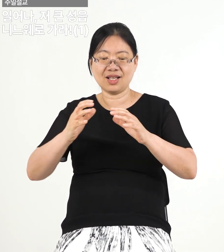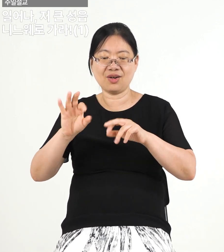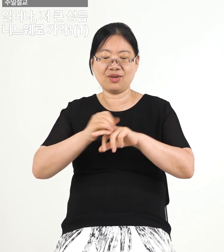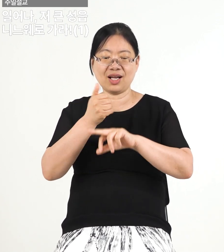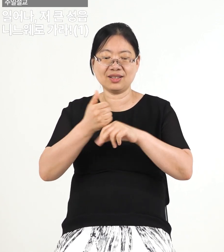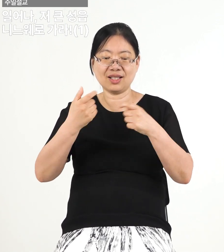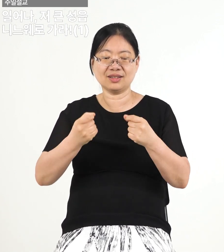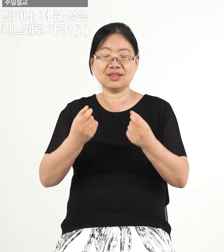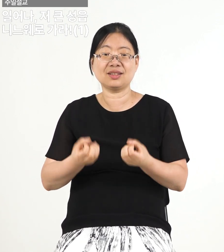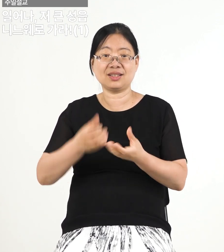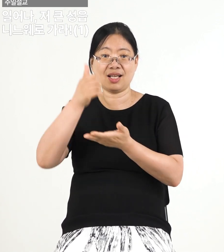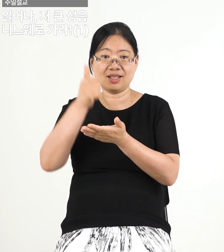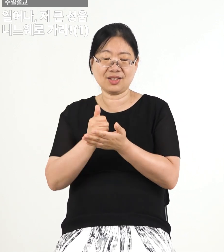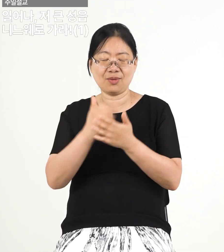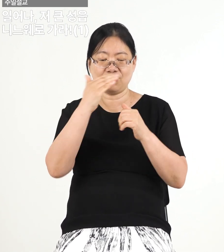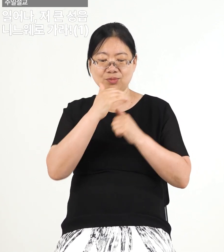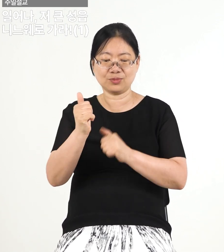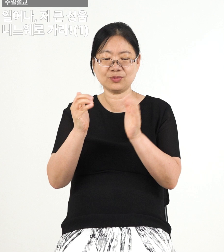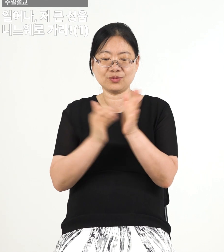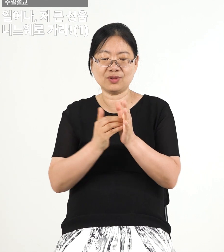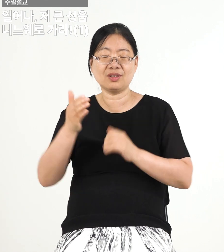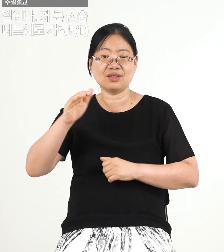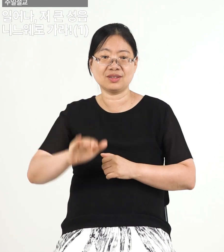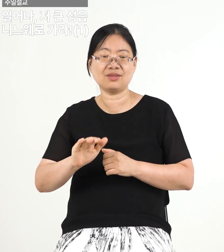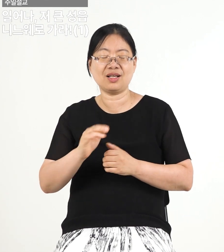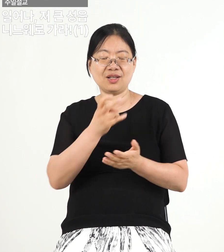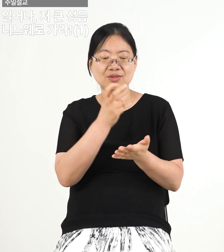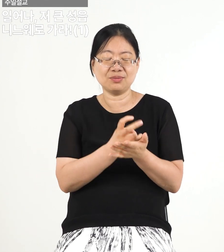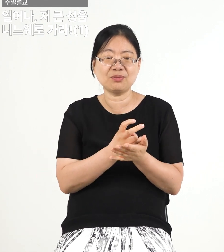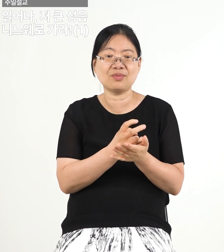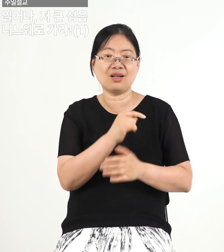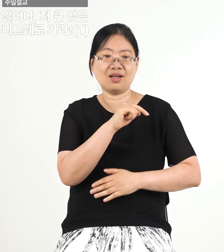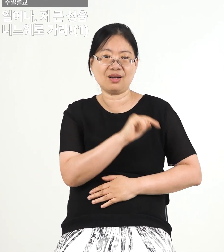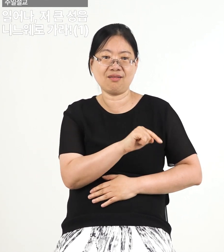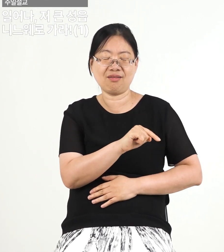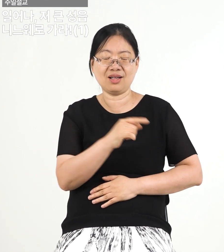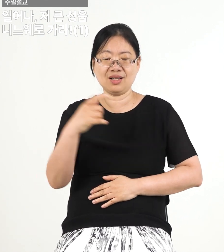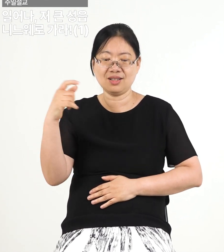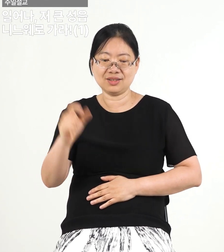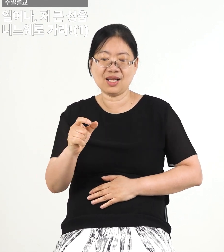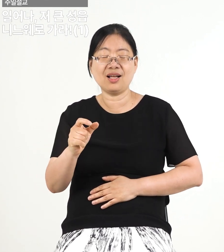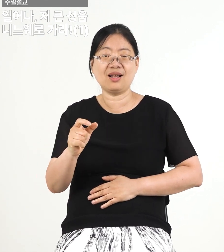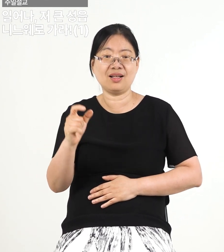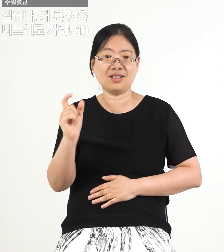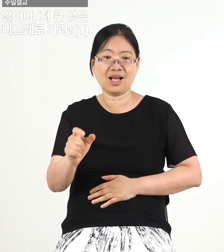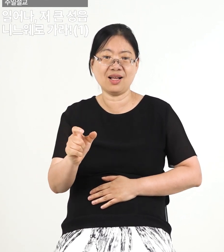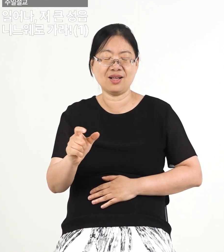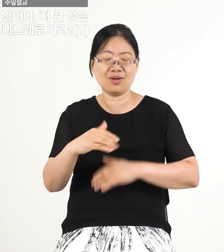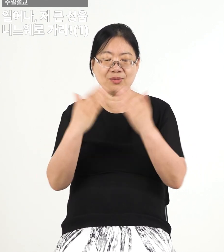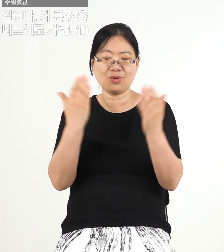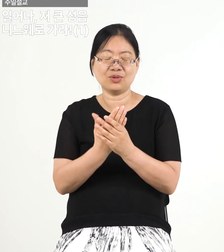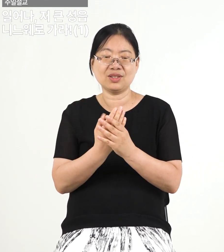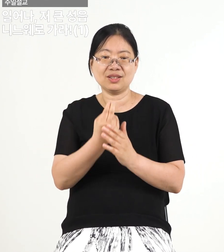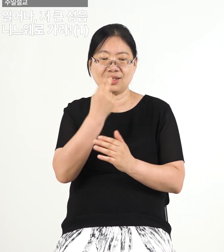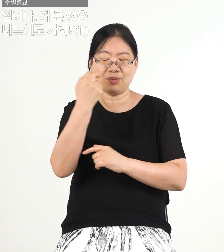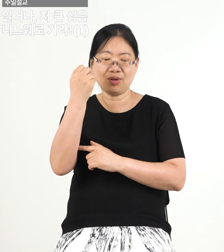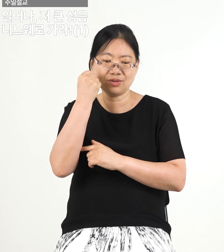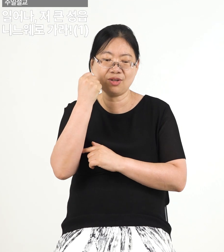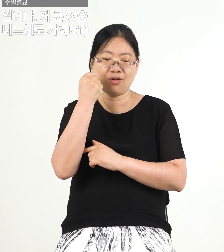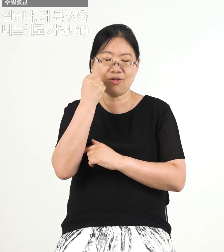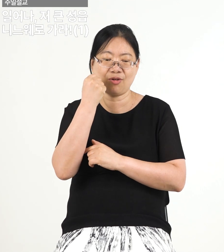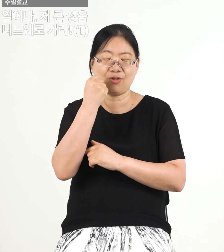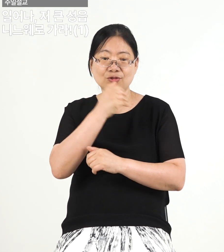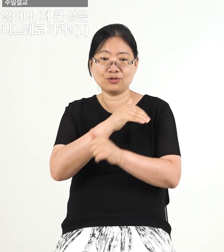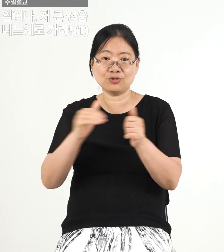왕같은 제사장으로 부르셨지만 율법이라는 딱딱한 껍질에 전부 생명력을